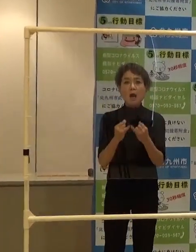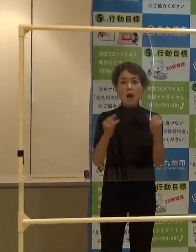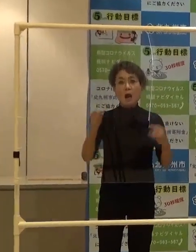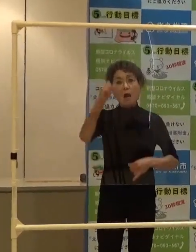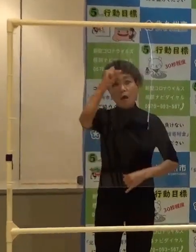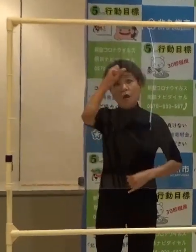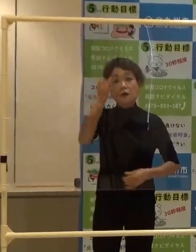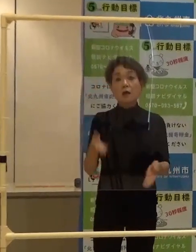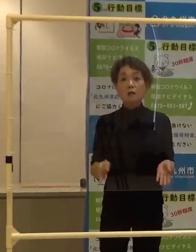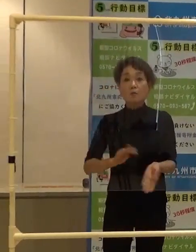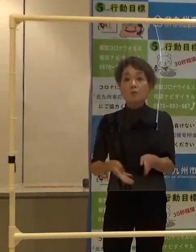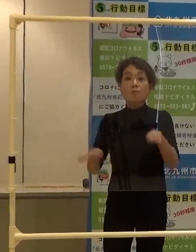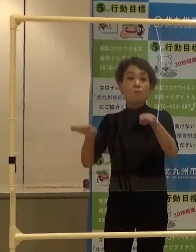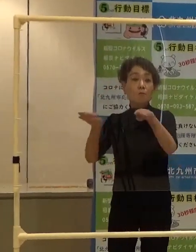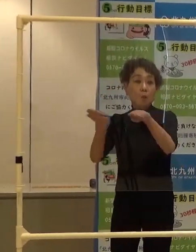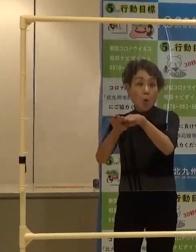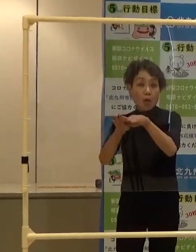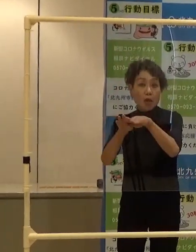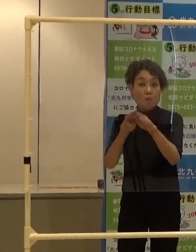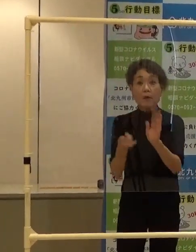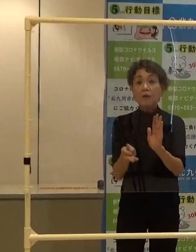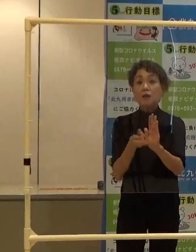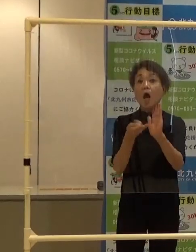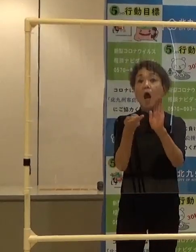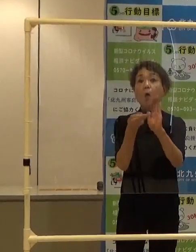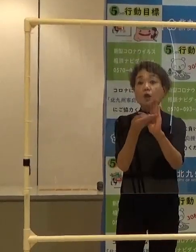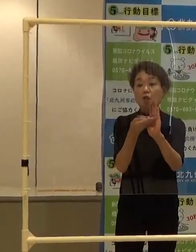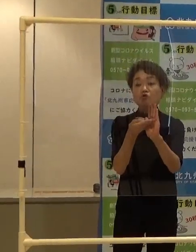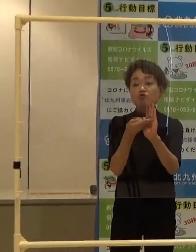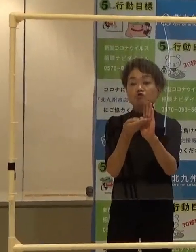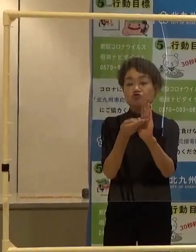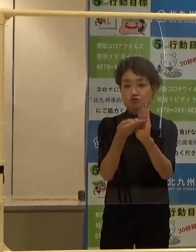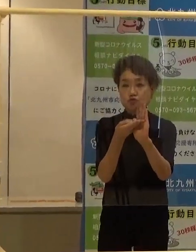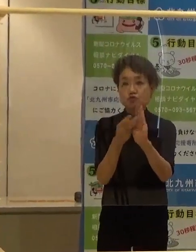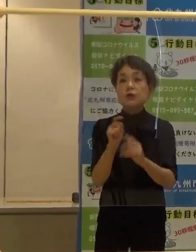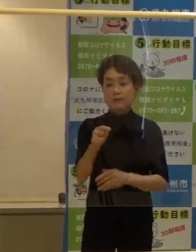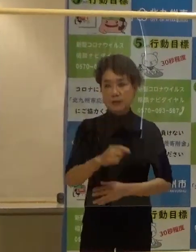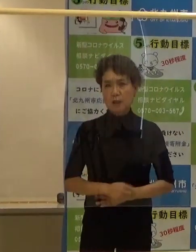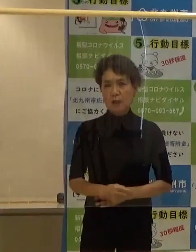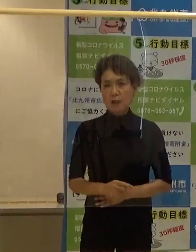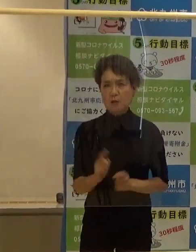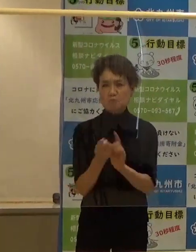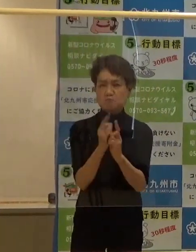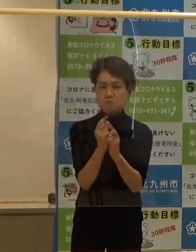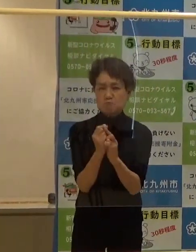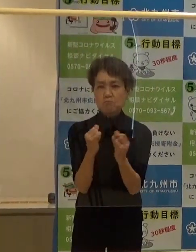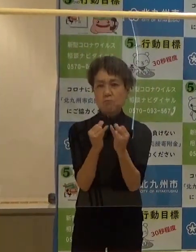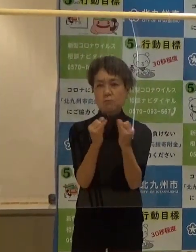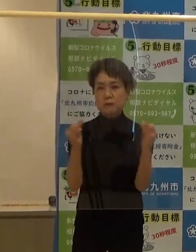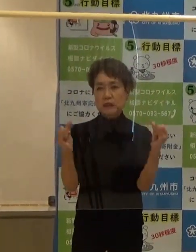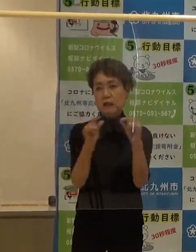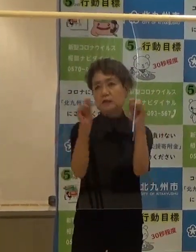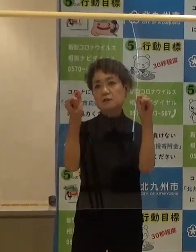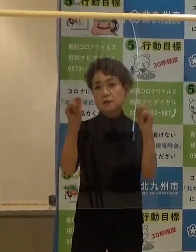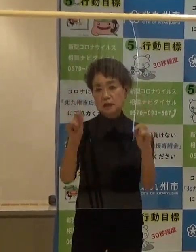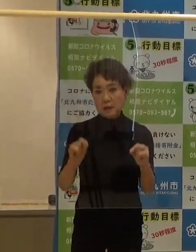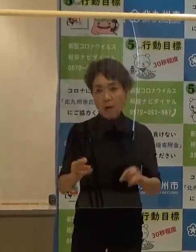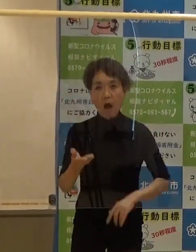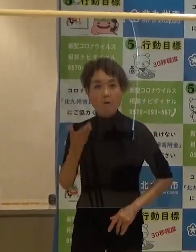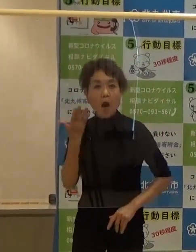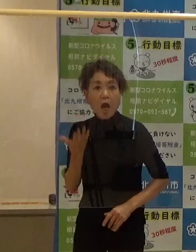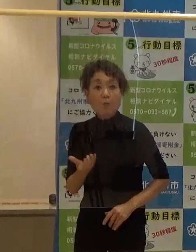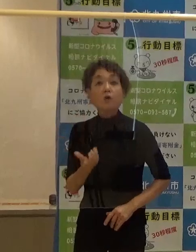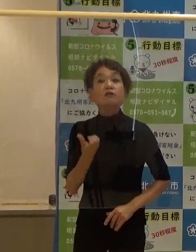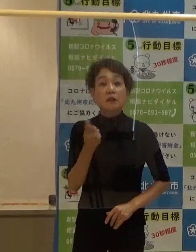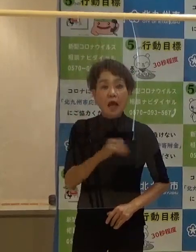院、またホテル療養ということになります。濃厚接触者の方についてはあらかじめ全員に